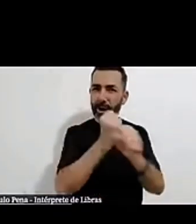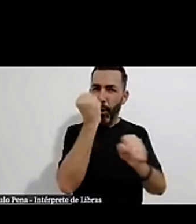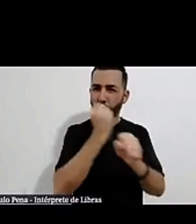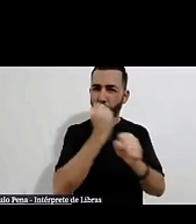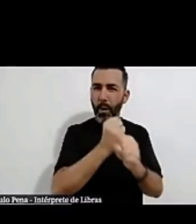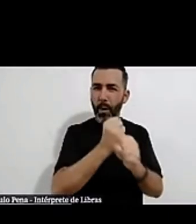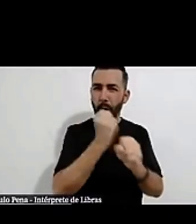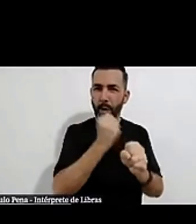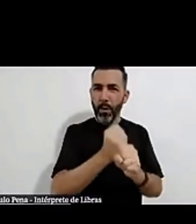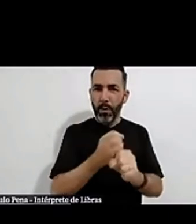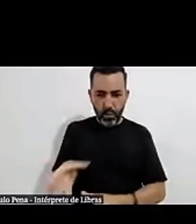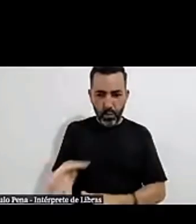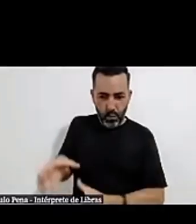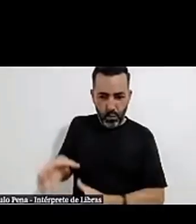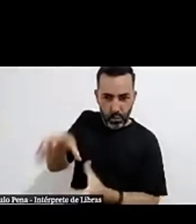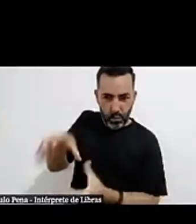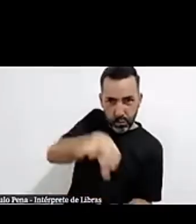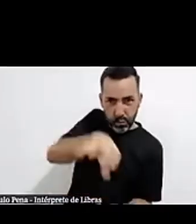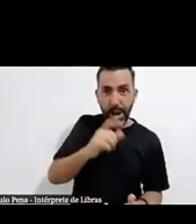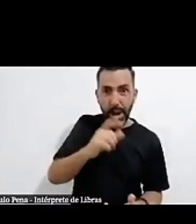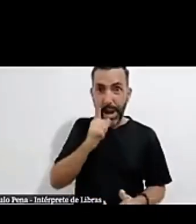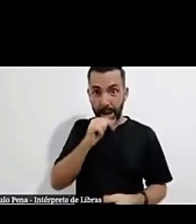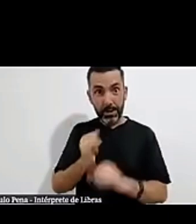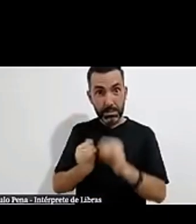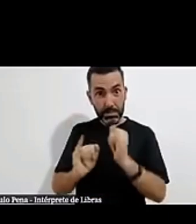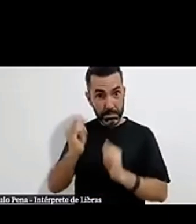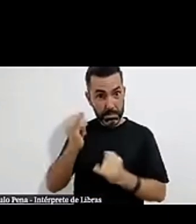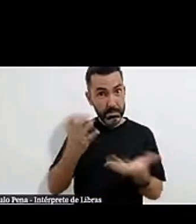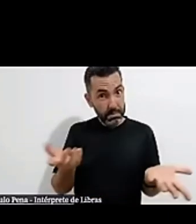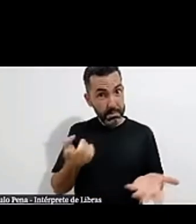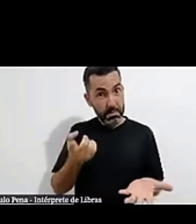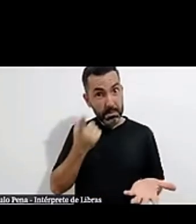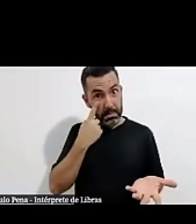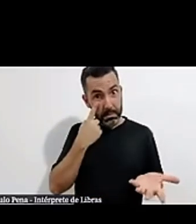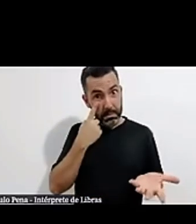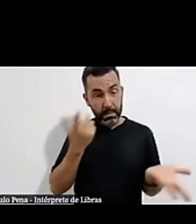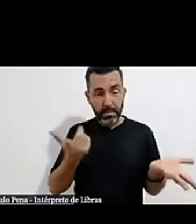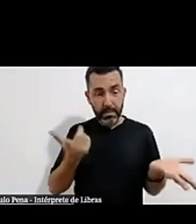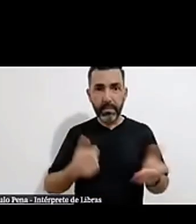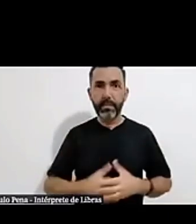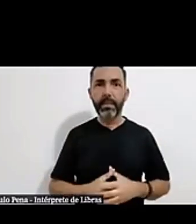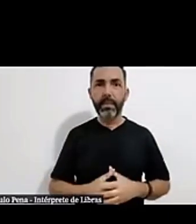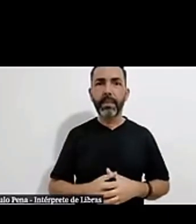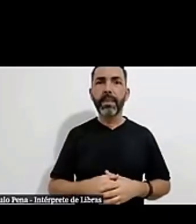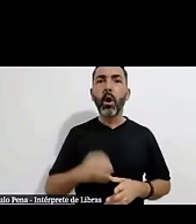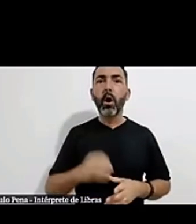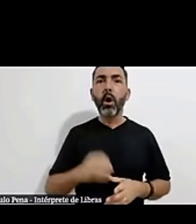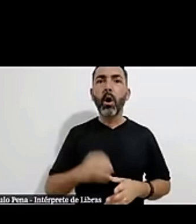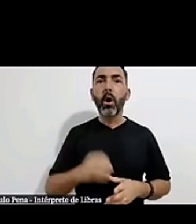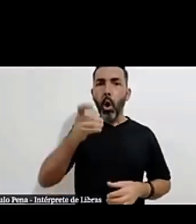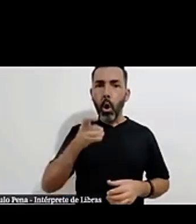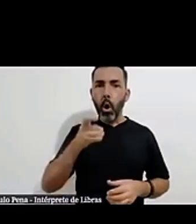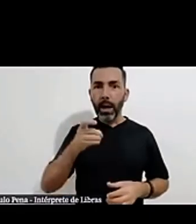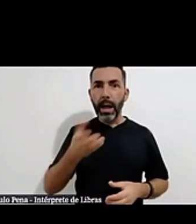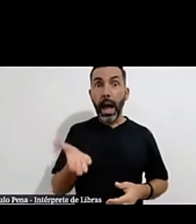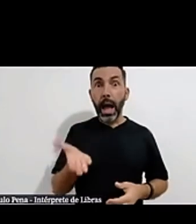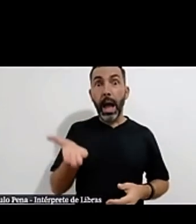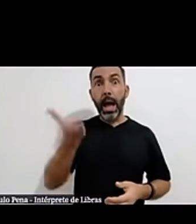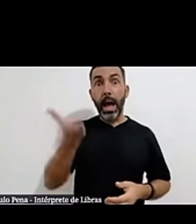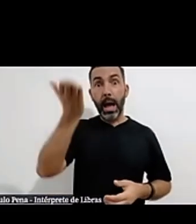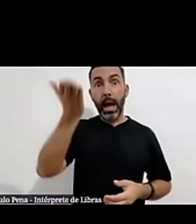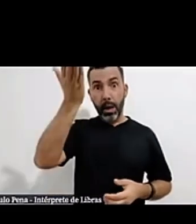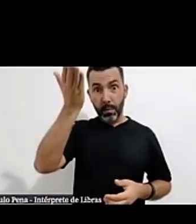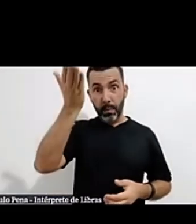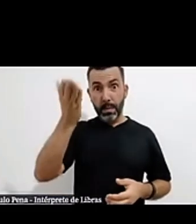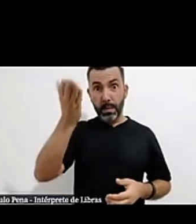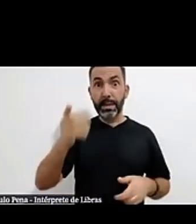água magnetizada. Você imagina isso, né? Então, aumento do teor de oxigênio, aumento da energia,